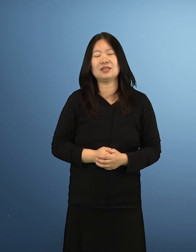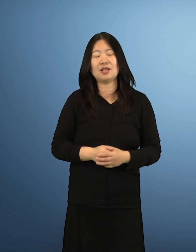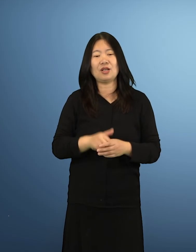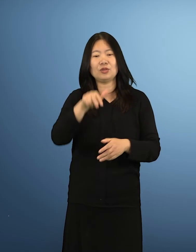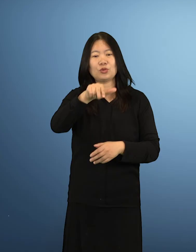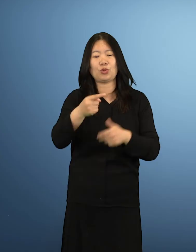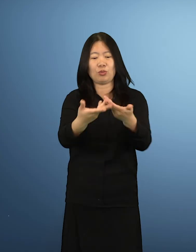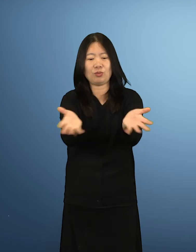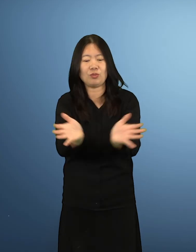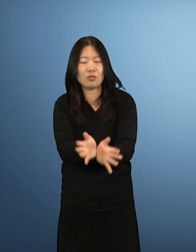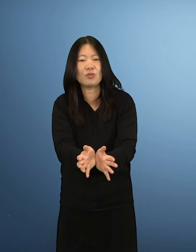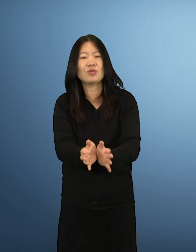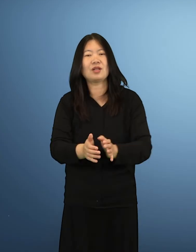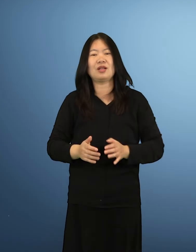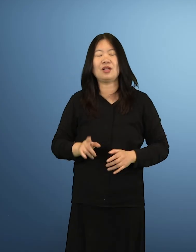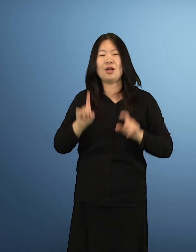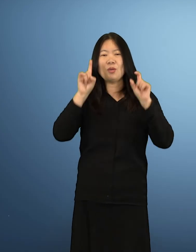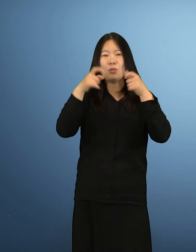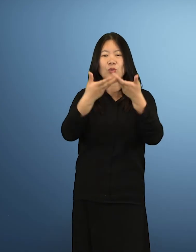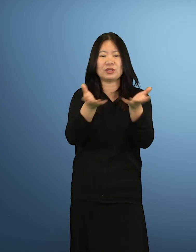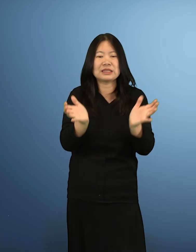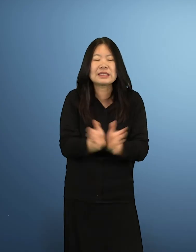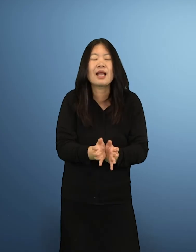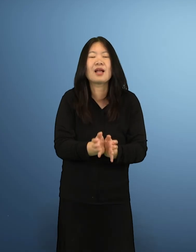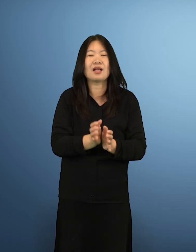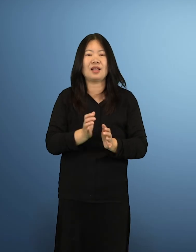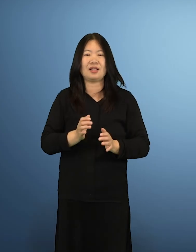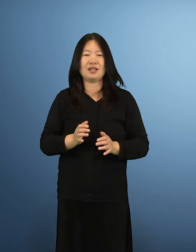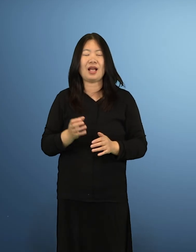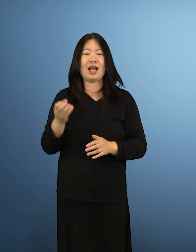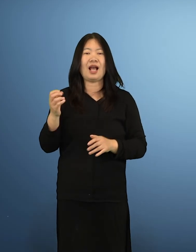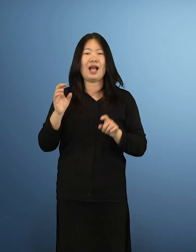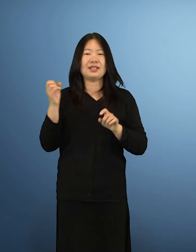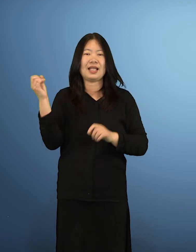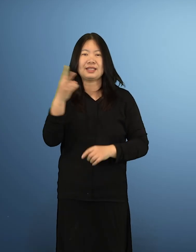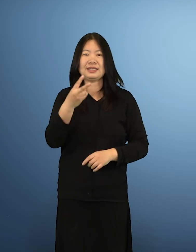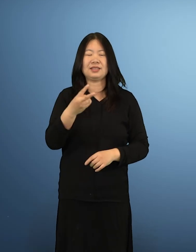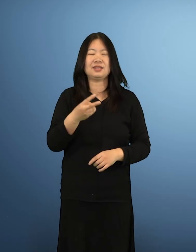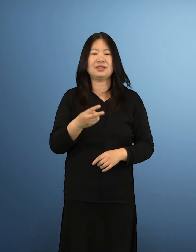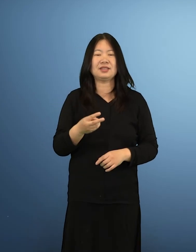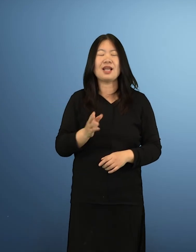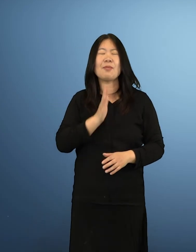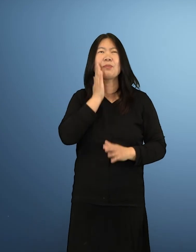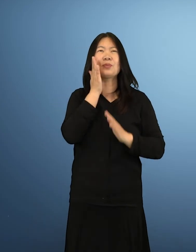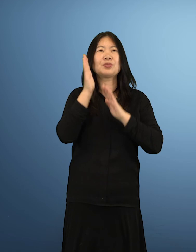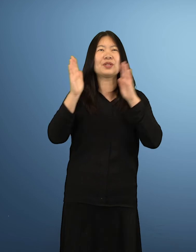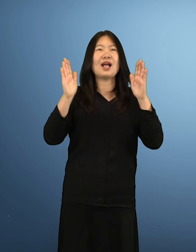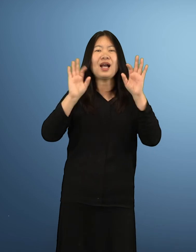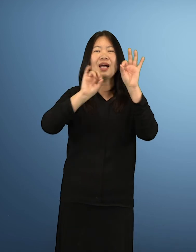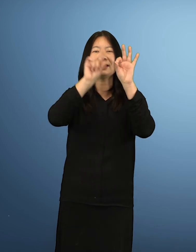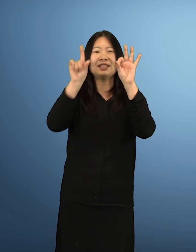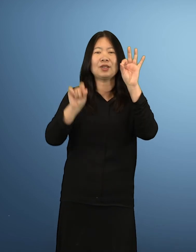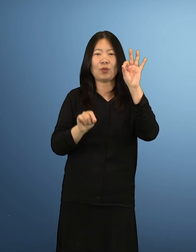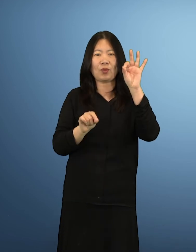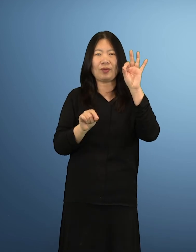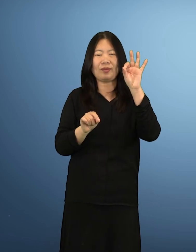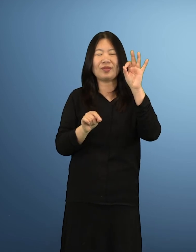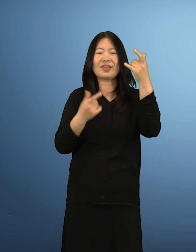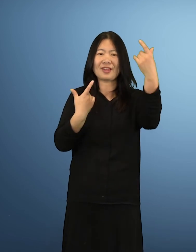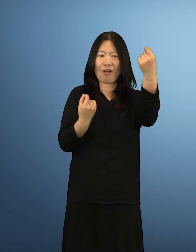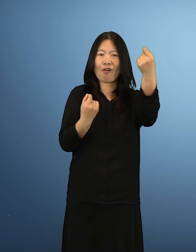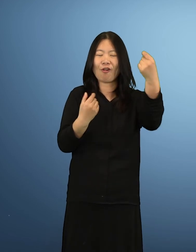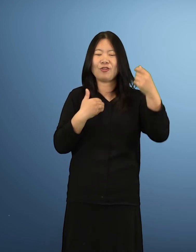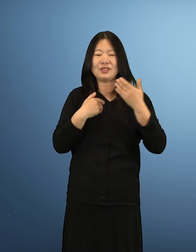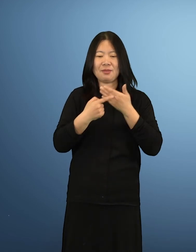조는 조별로, 또 목장은 목장대로 다시 한번 이 푸르른 10월만큼이나